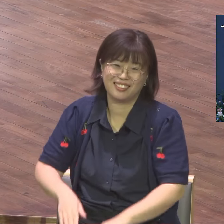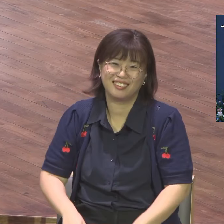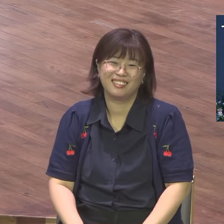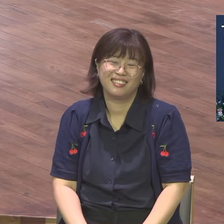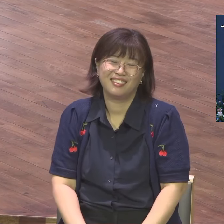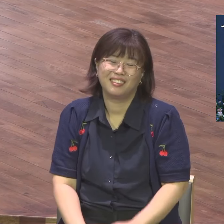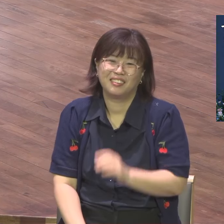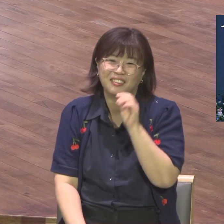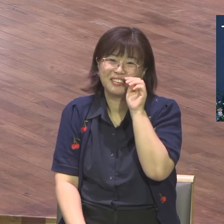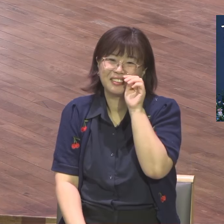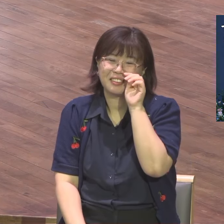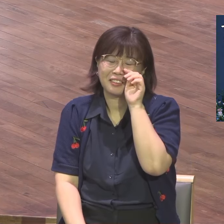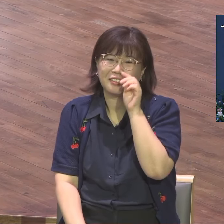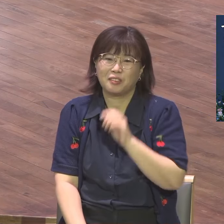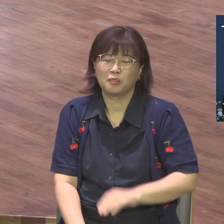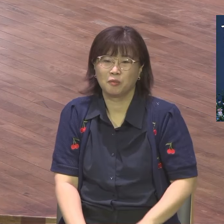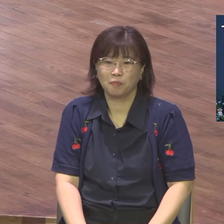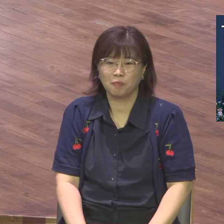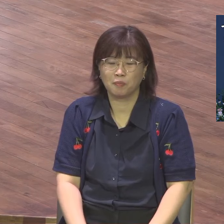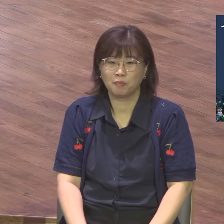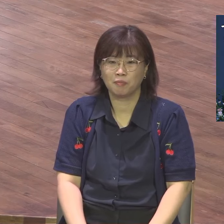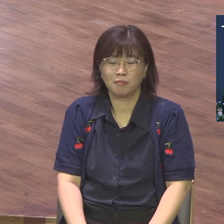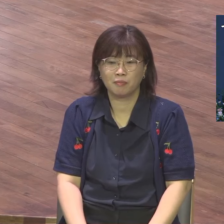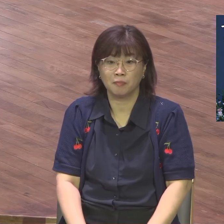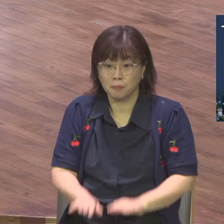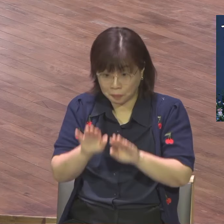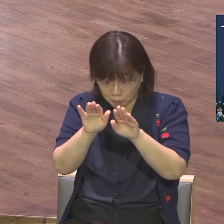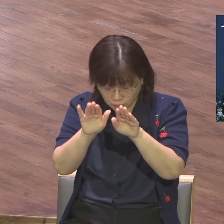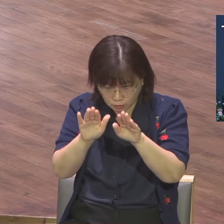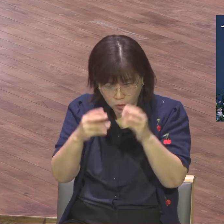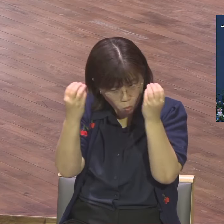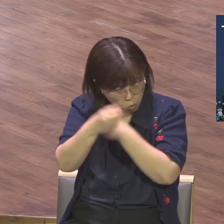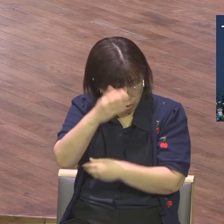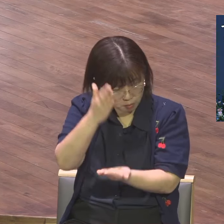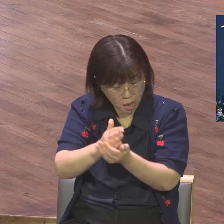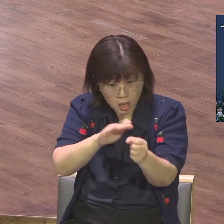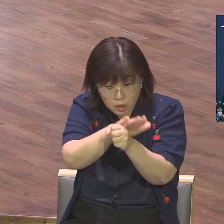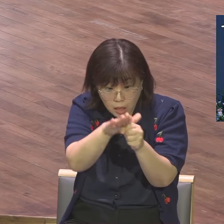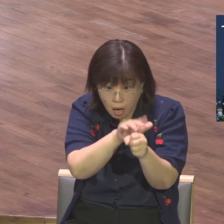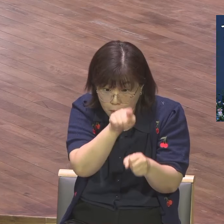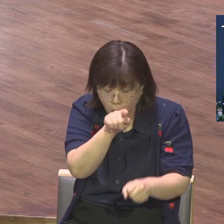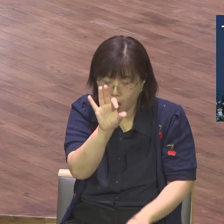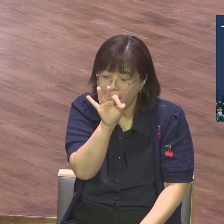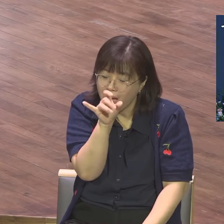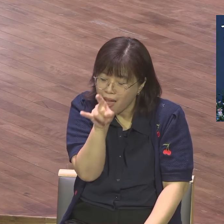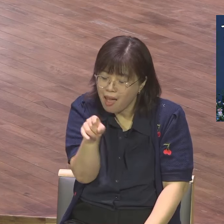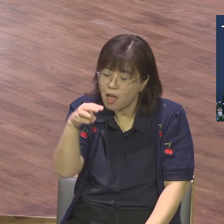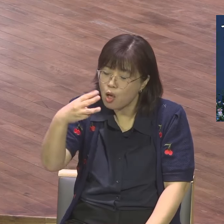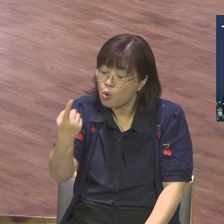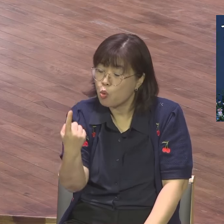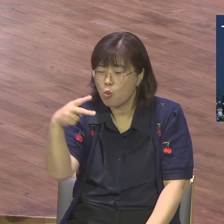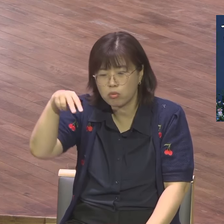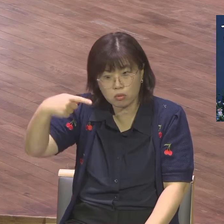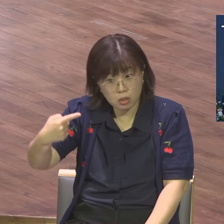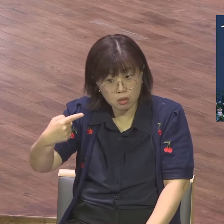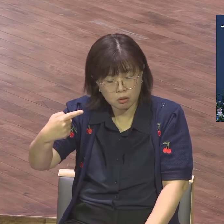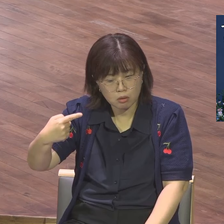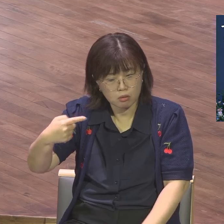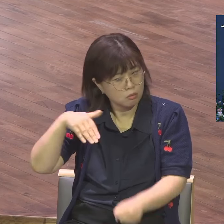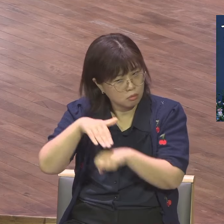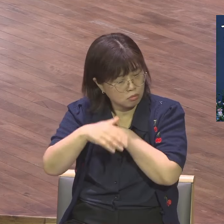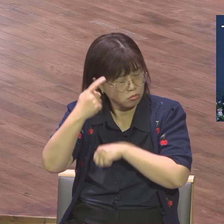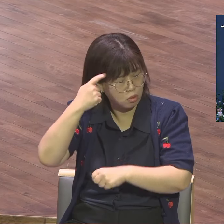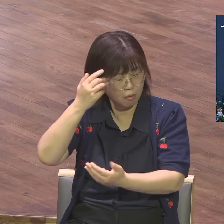속는 속습니다. 에로스적 사랑은요 순간 불꽃처럼 피어났다가 금방 사라지지만은 전도서의